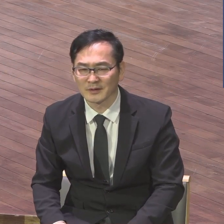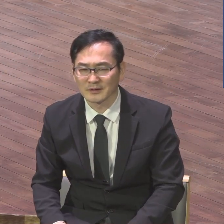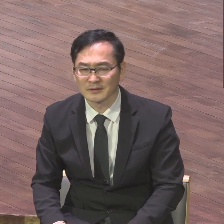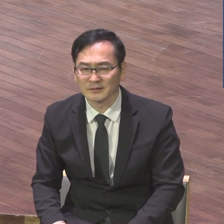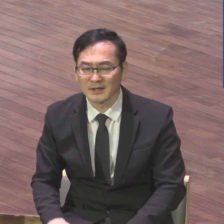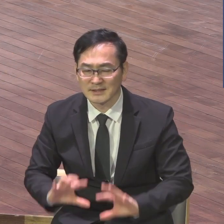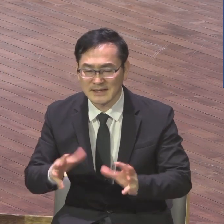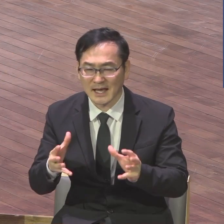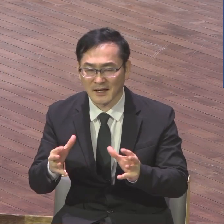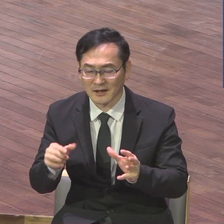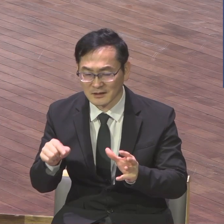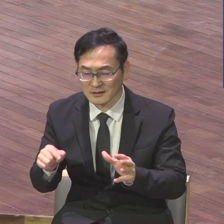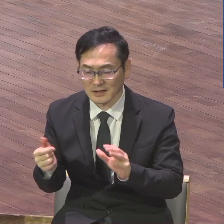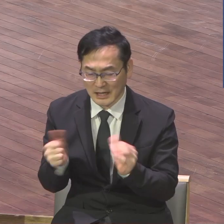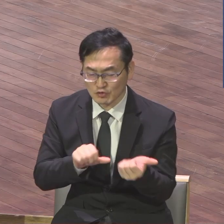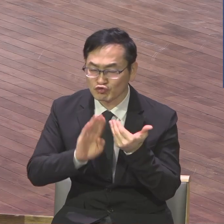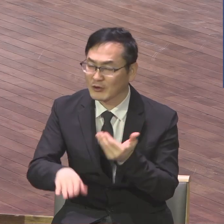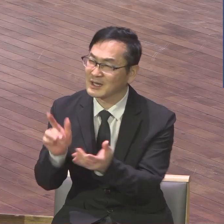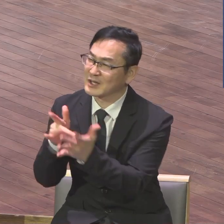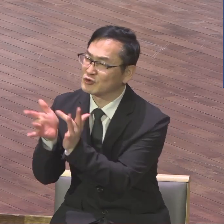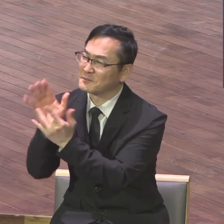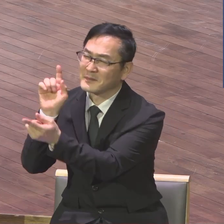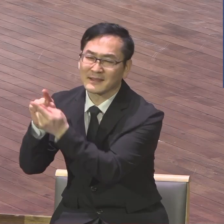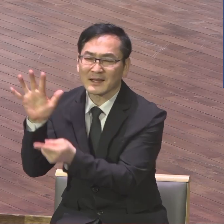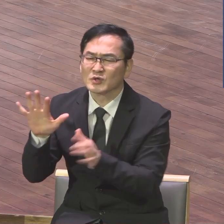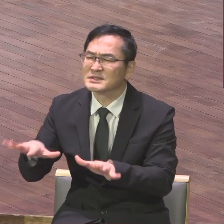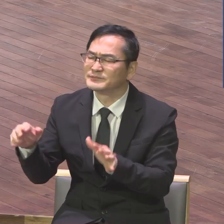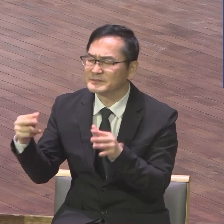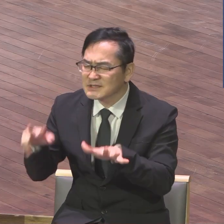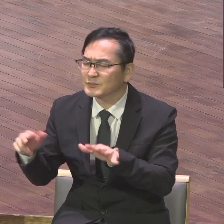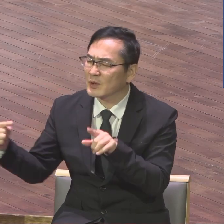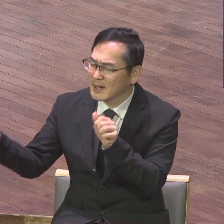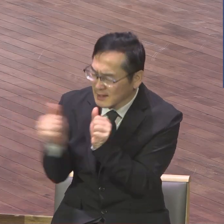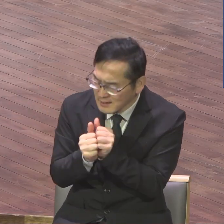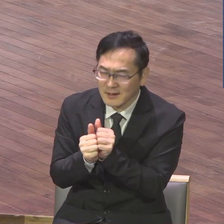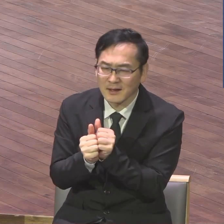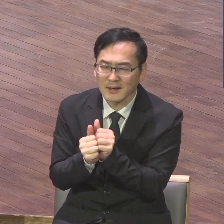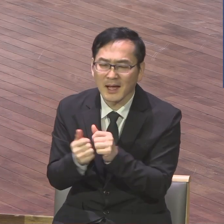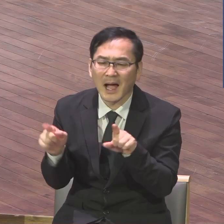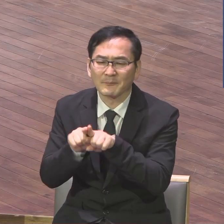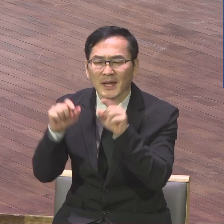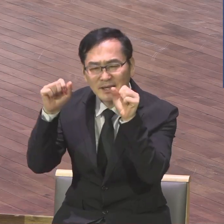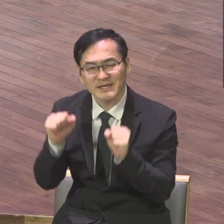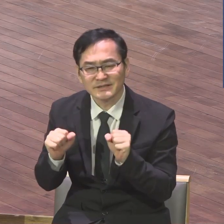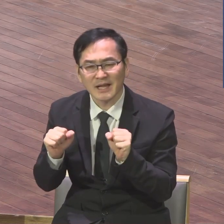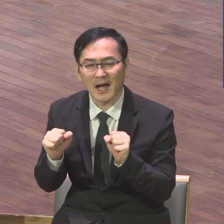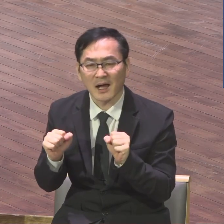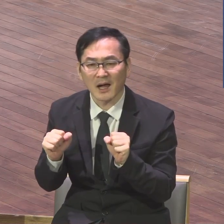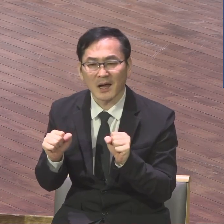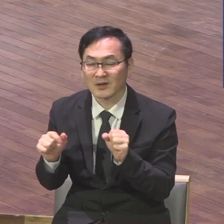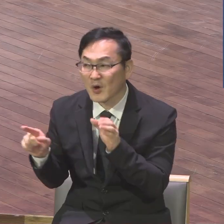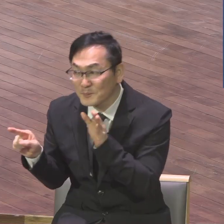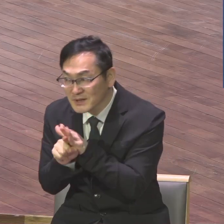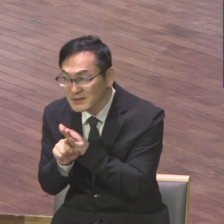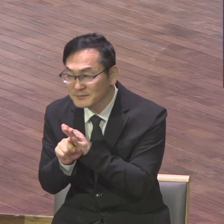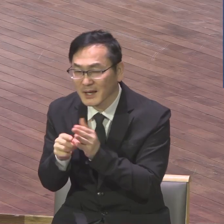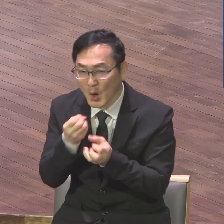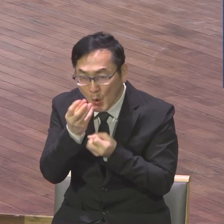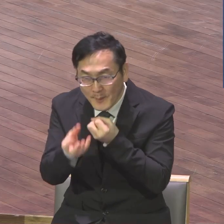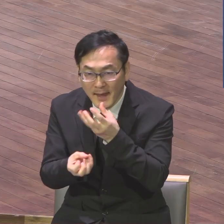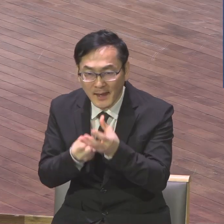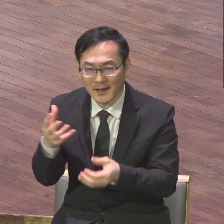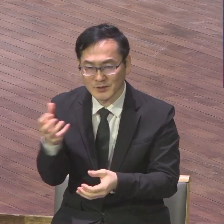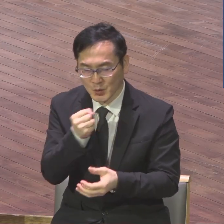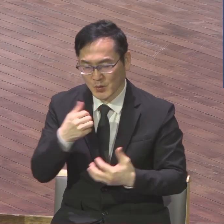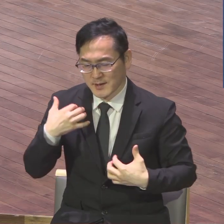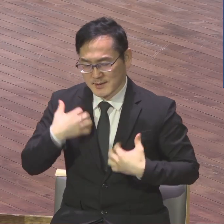그리스도가 아니고 지금 살아계셔서 지금 그분과 함께 누리면서 신앙생활하며 참 소망, 참 기쁨,